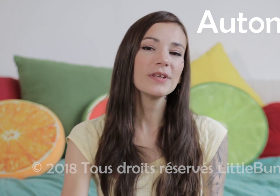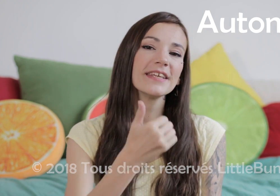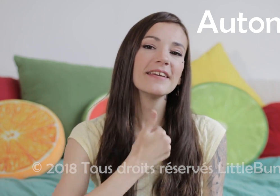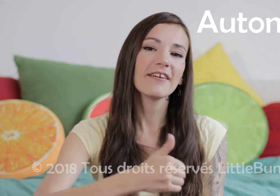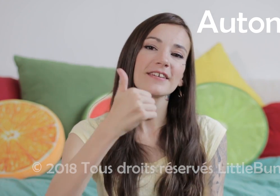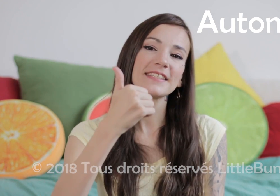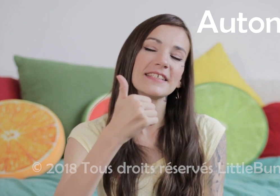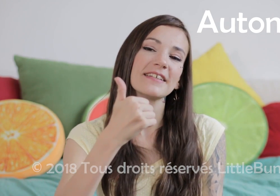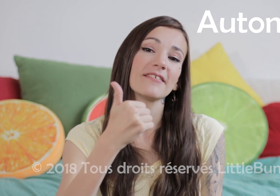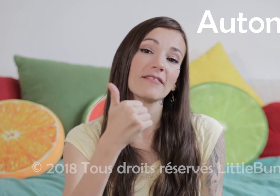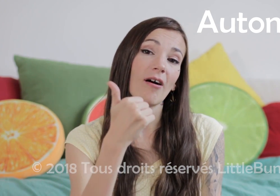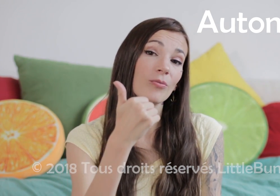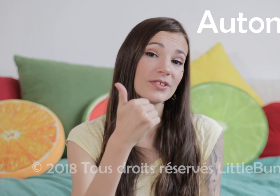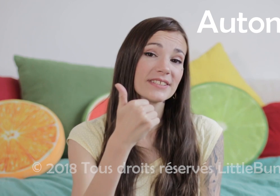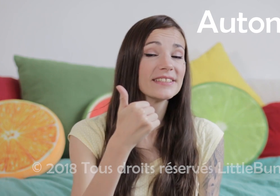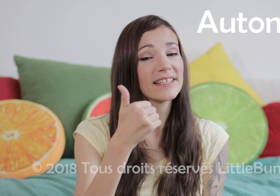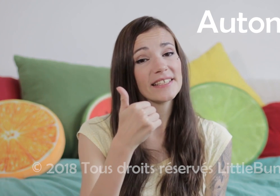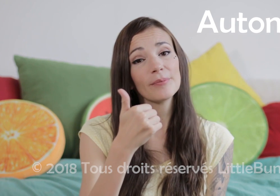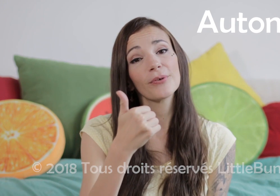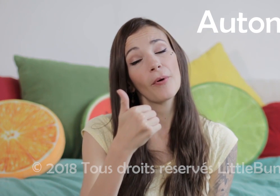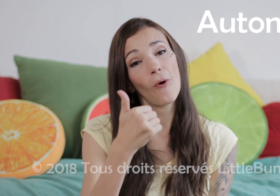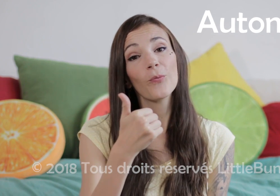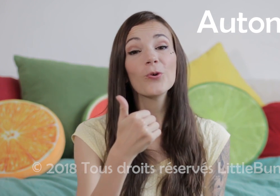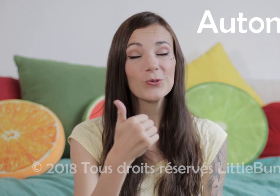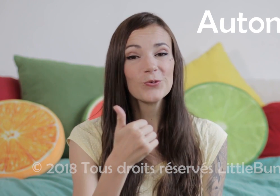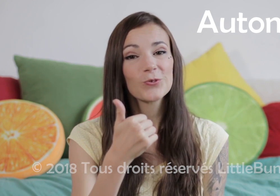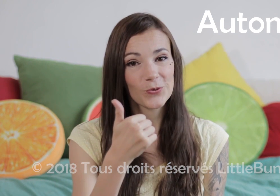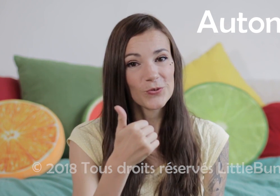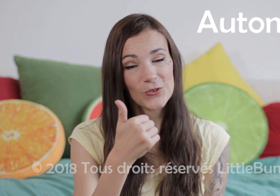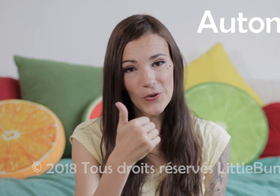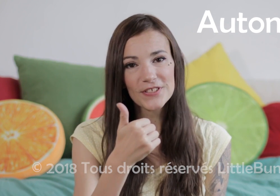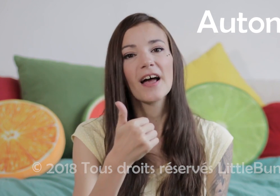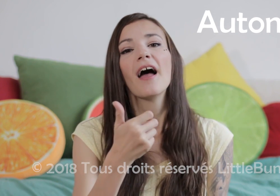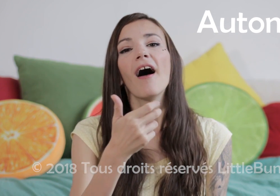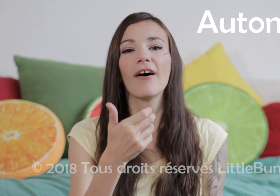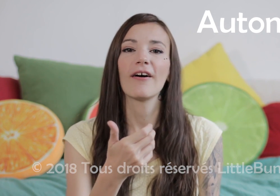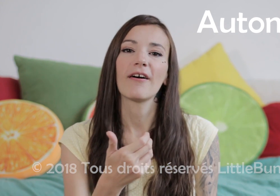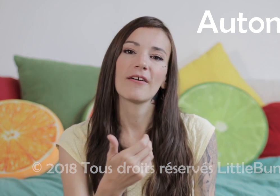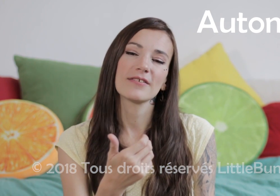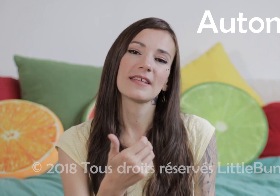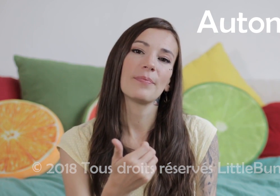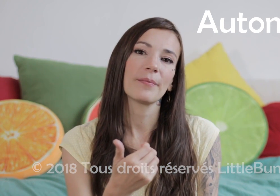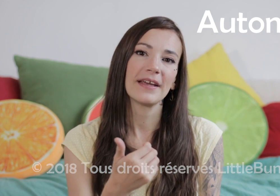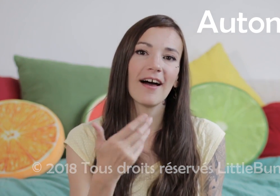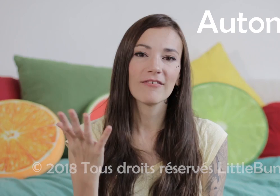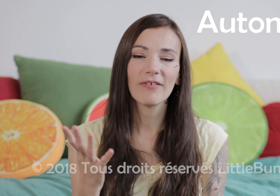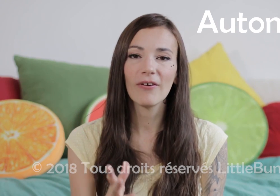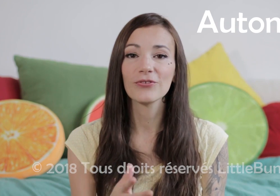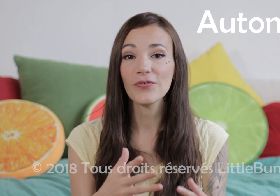Autonomie qui en motricité libre prend beaucoup son sens. Ça permet à l'enfant de faire